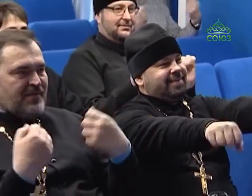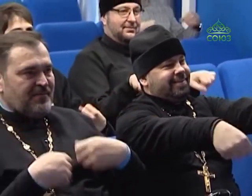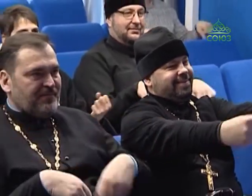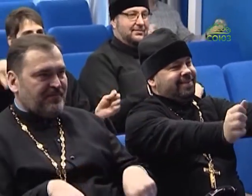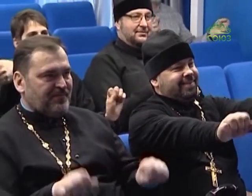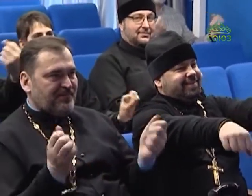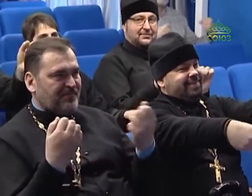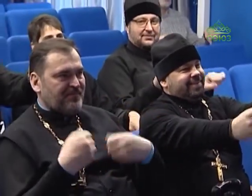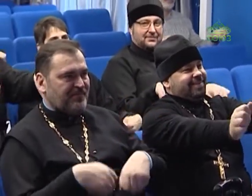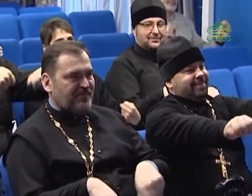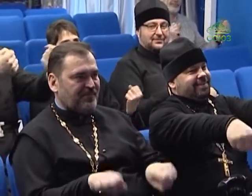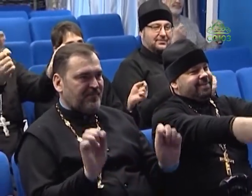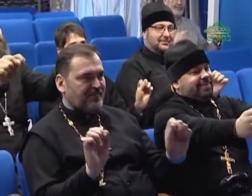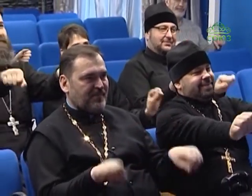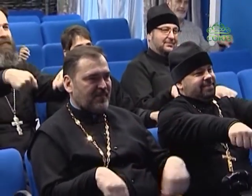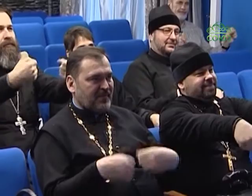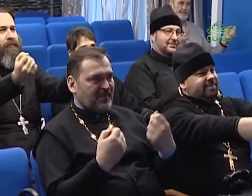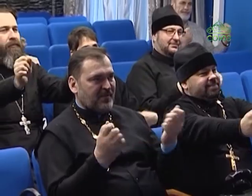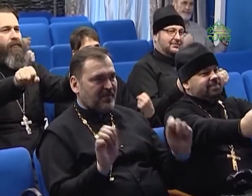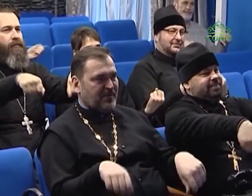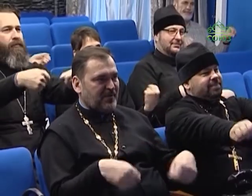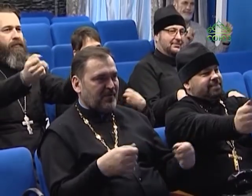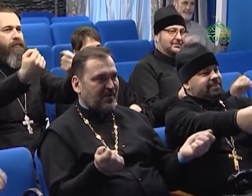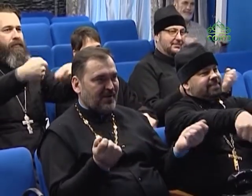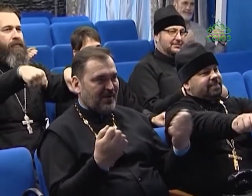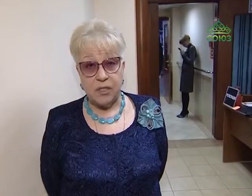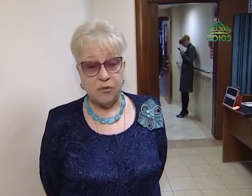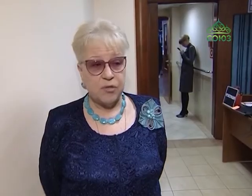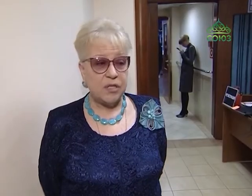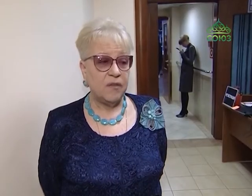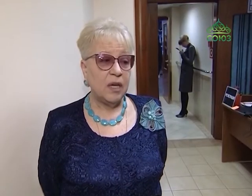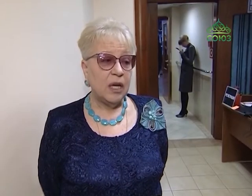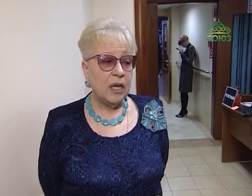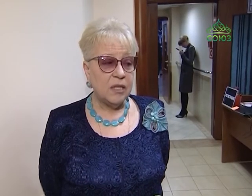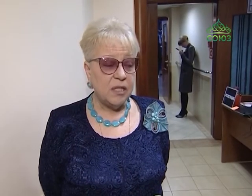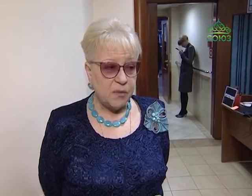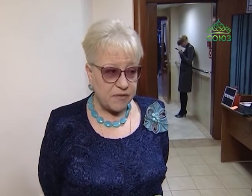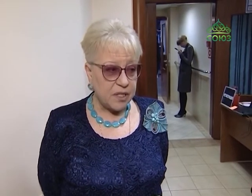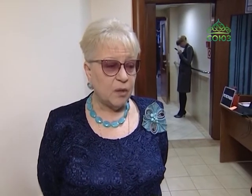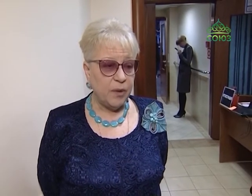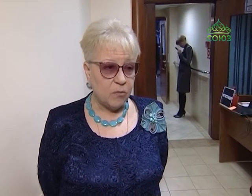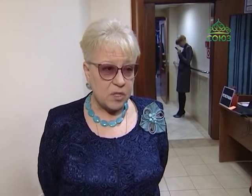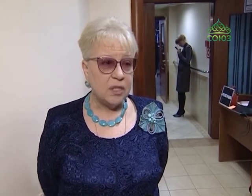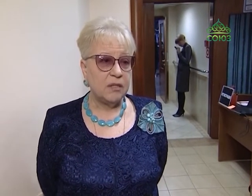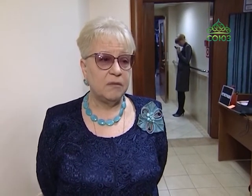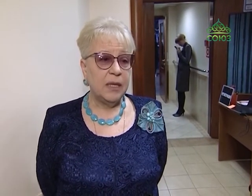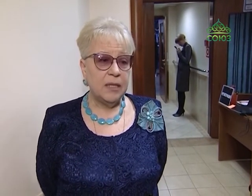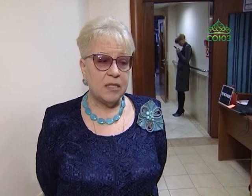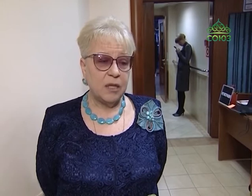сообщества и так далее то есть ни один где-то в одиночестве а где тебя всегда примут стану